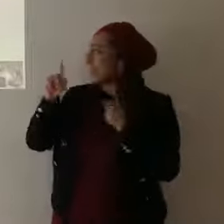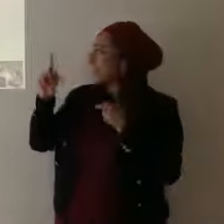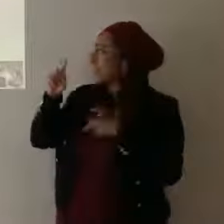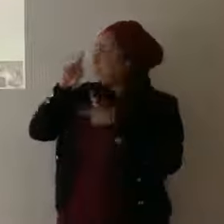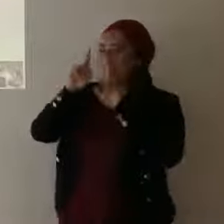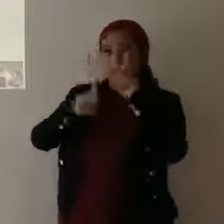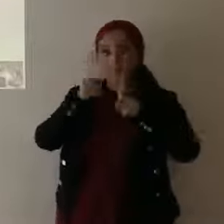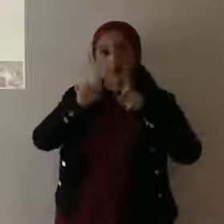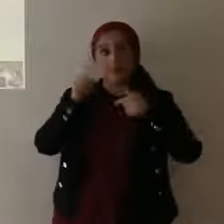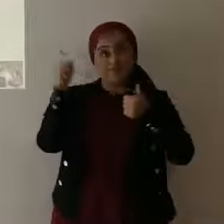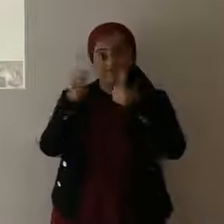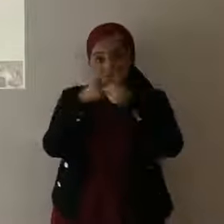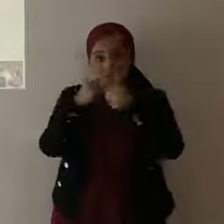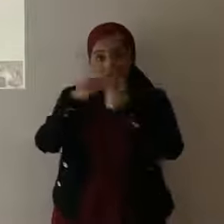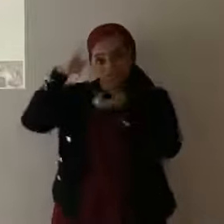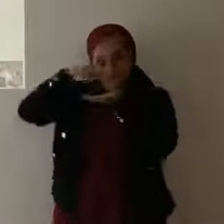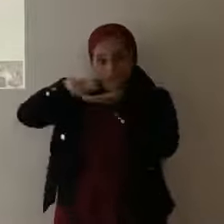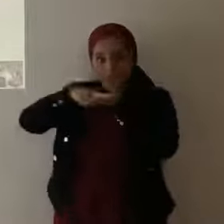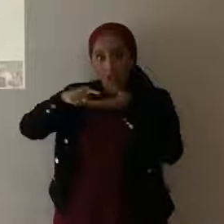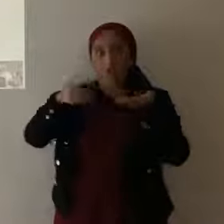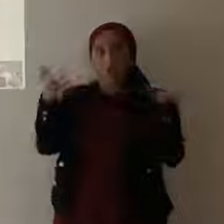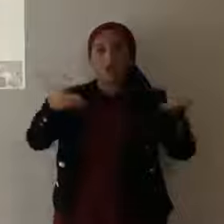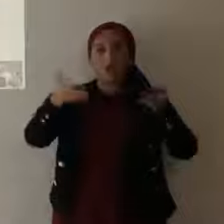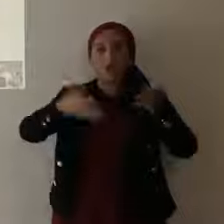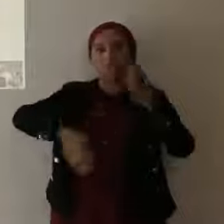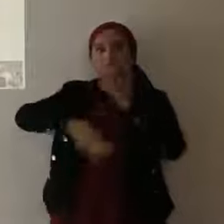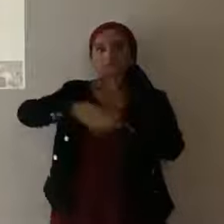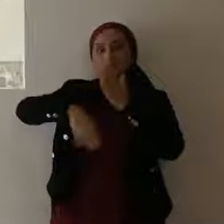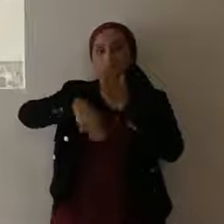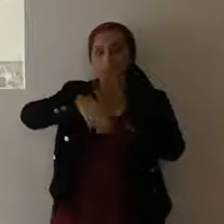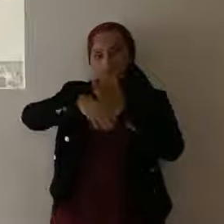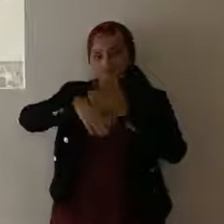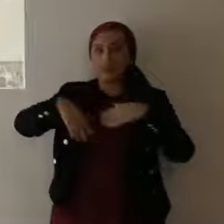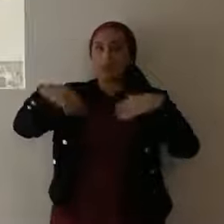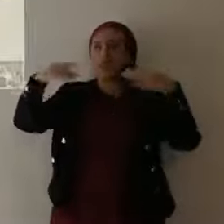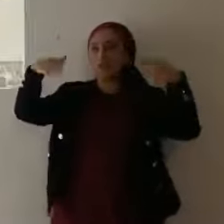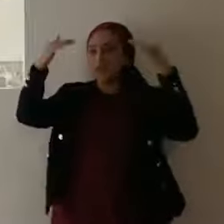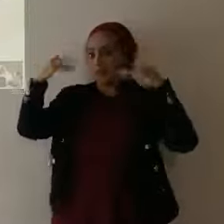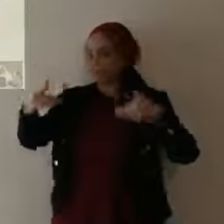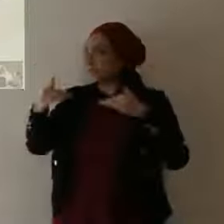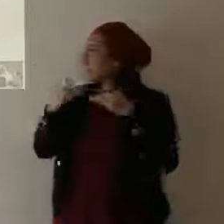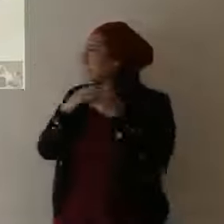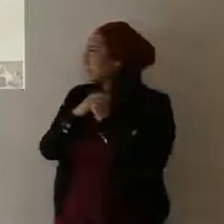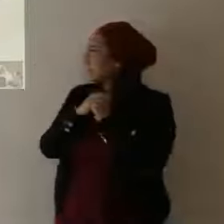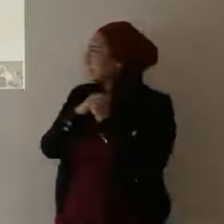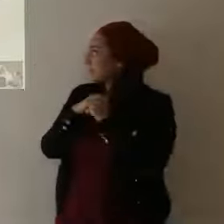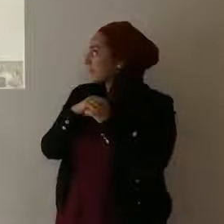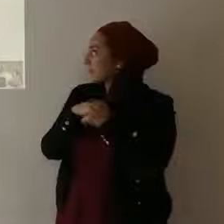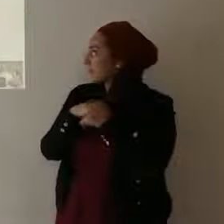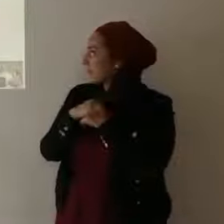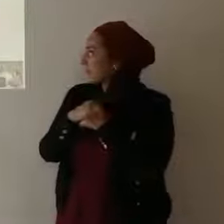buscan las personas en el mundo. La parte de atrás, de abajo, perdón, es una actriz